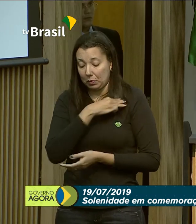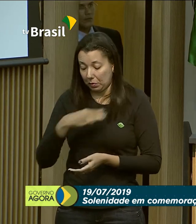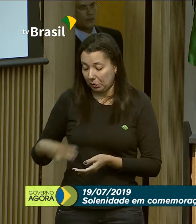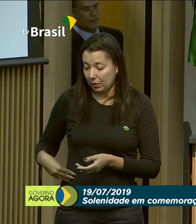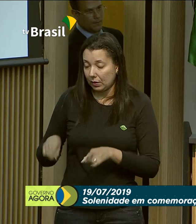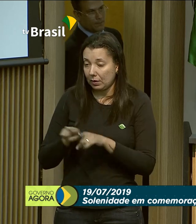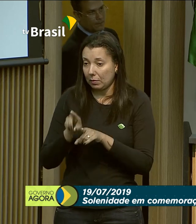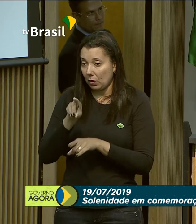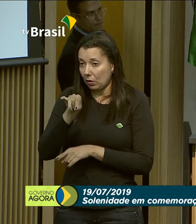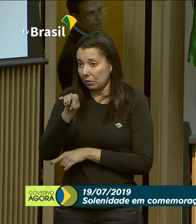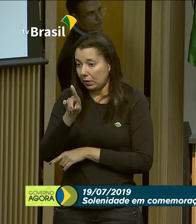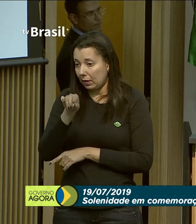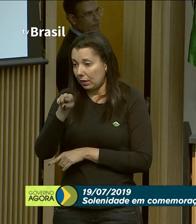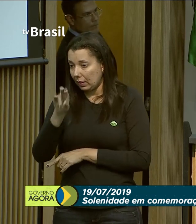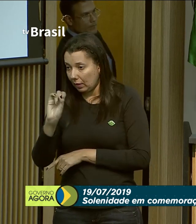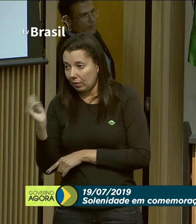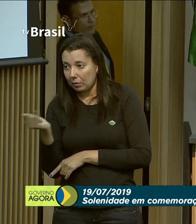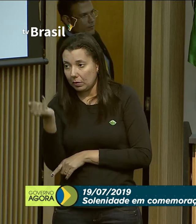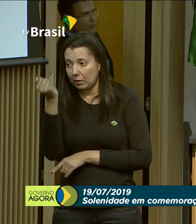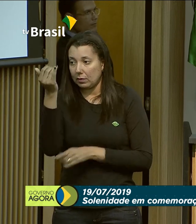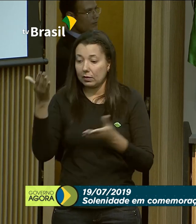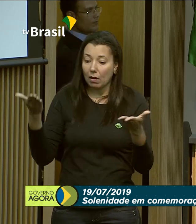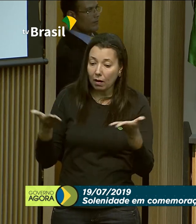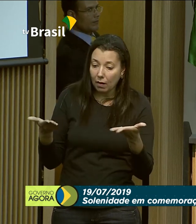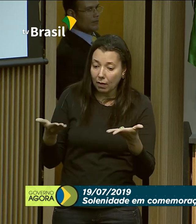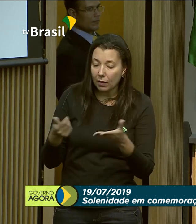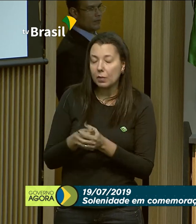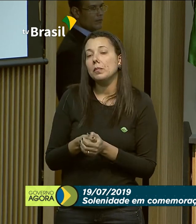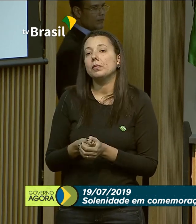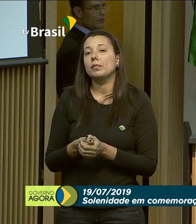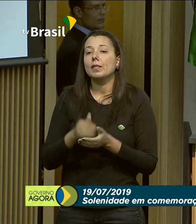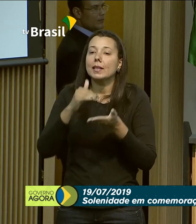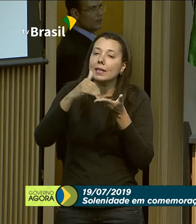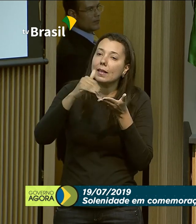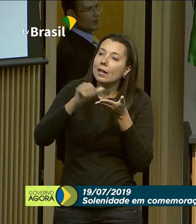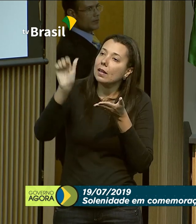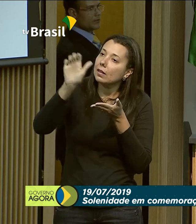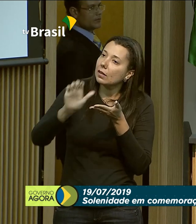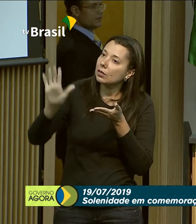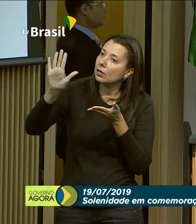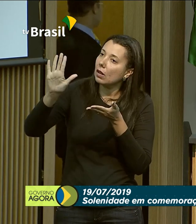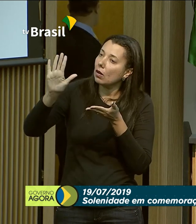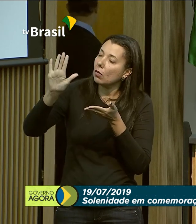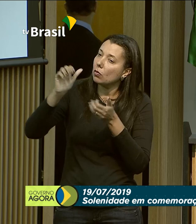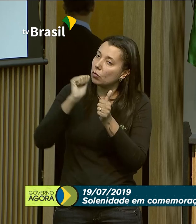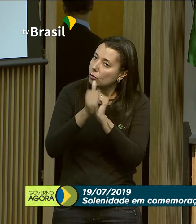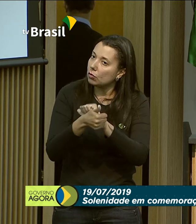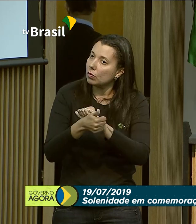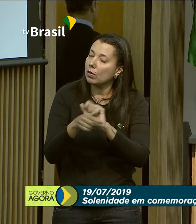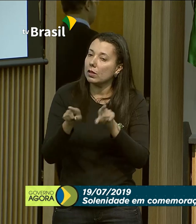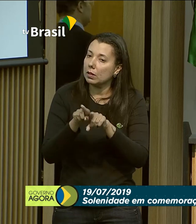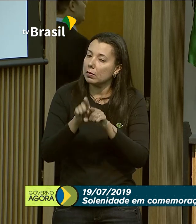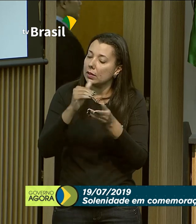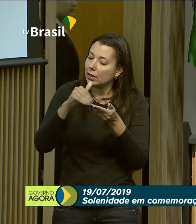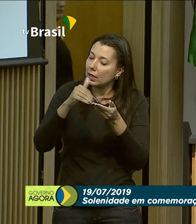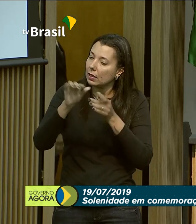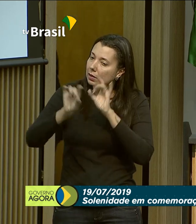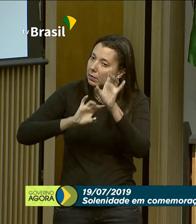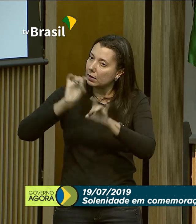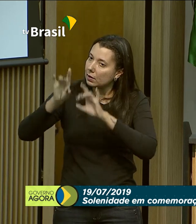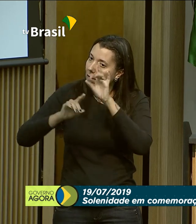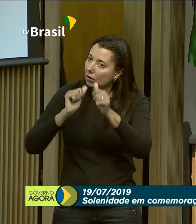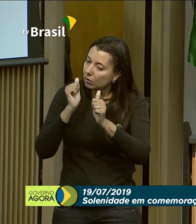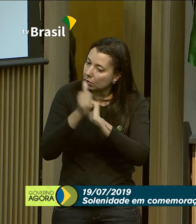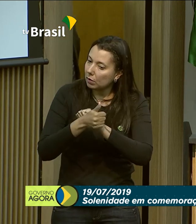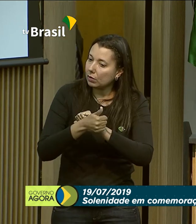também pelo entendimento da importância deste momento para a Secretaria Nacional do Futebol e para a Secretaria Especial de